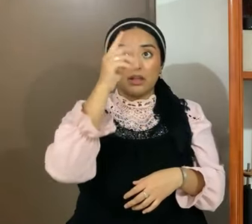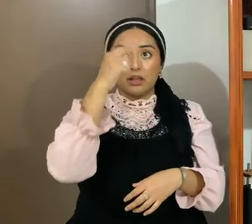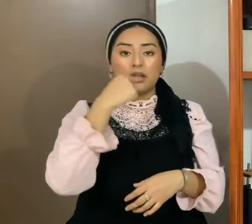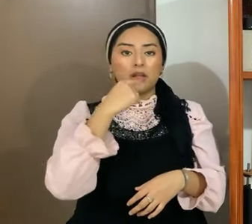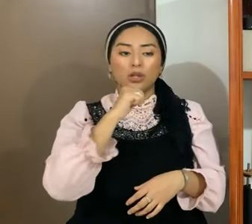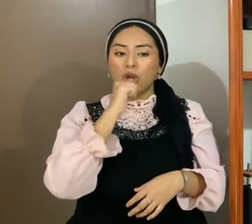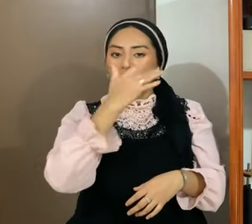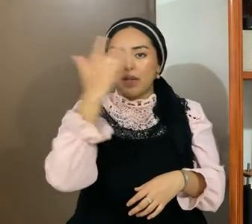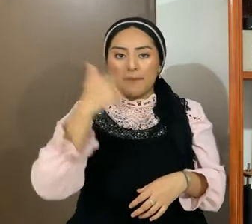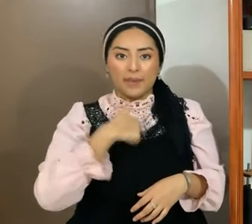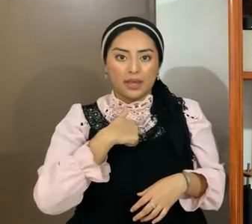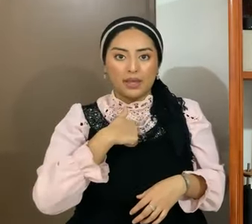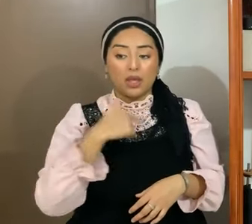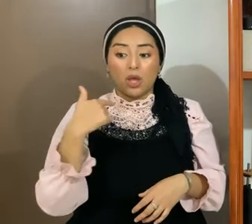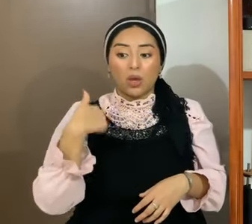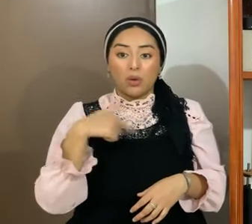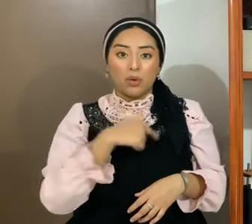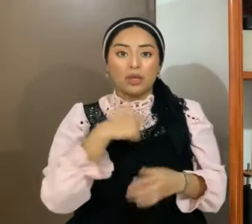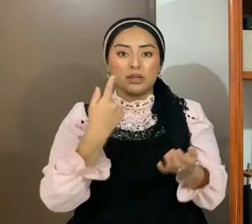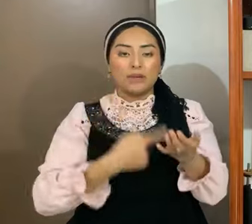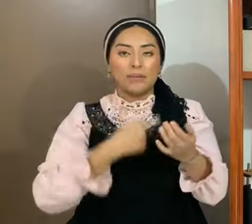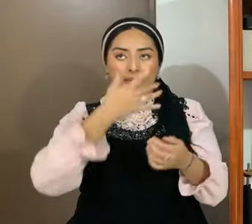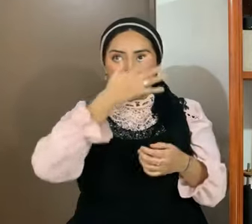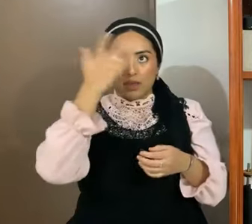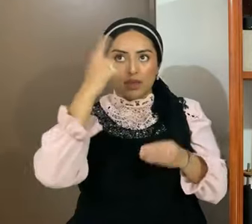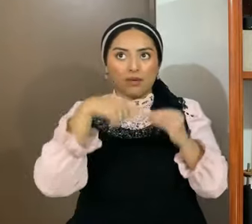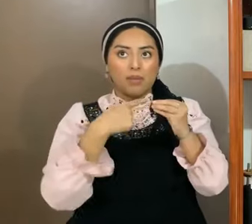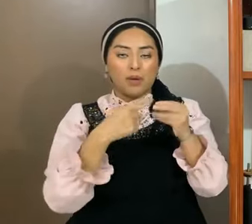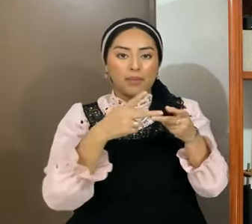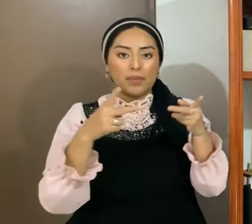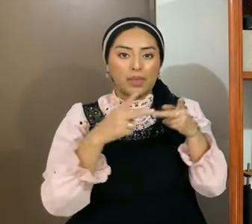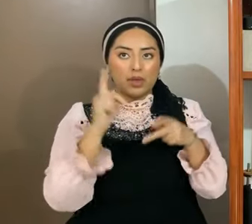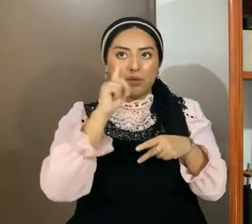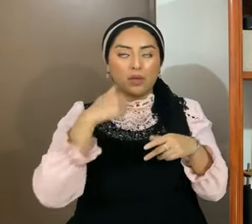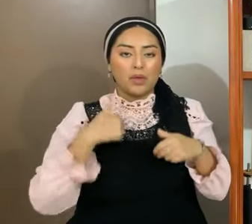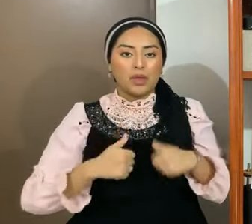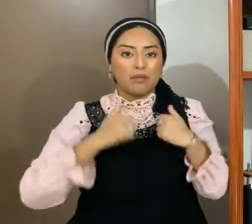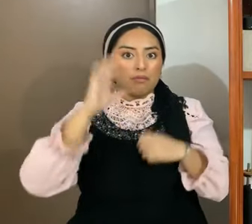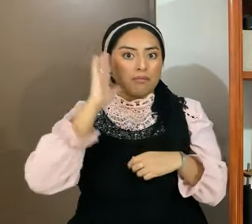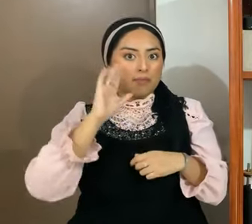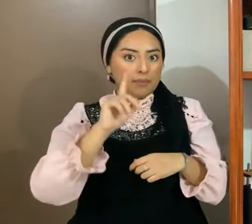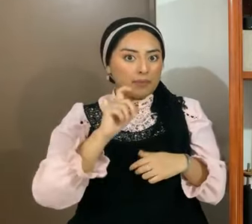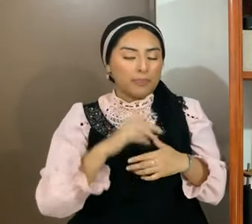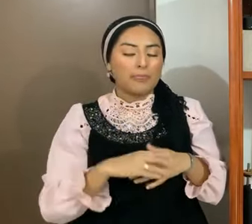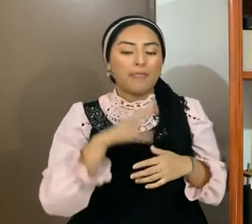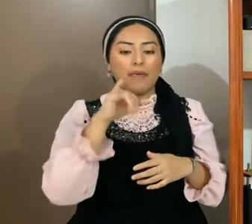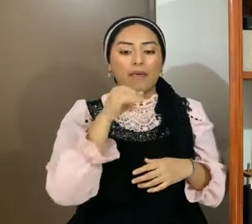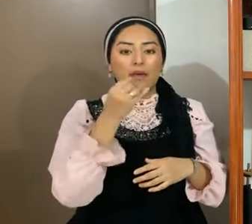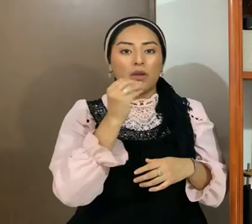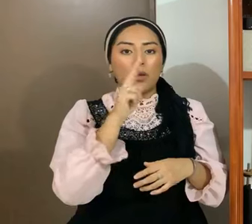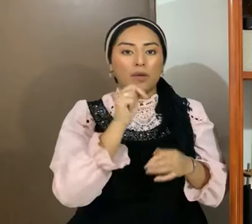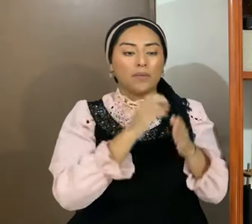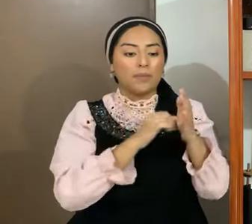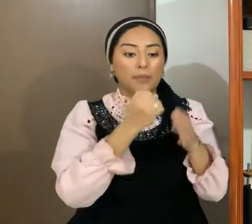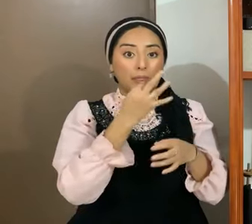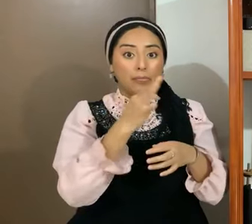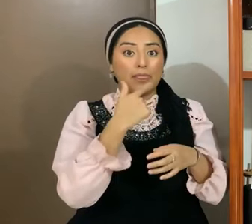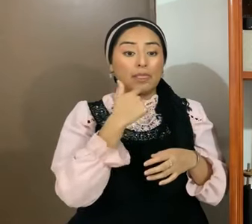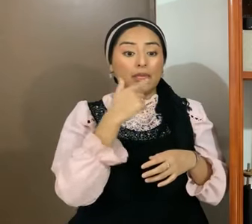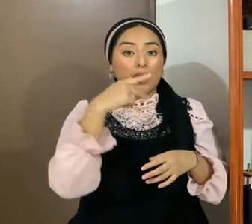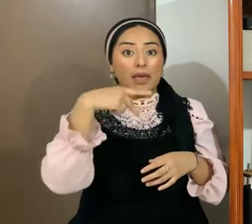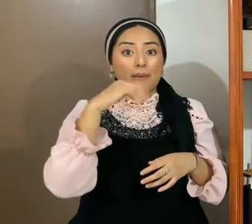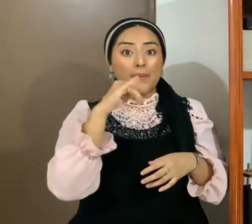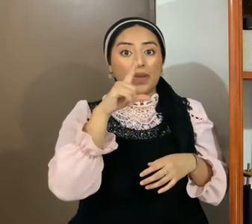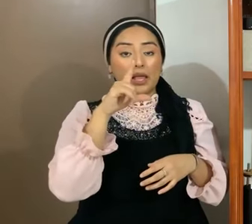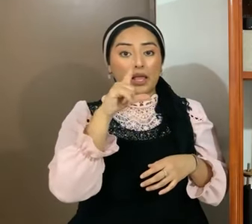olvides, nosotros nos hemos olvidado del lugar donde estábamos. Juan 19. Así que entonces tomó